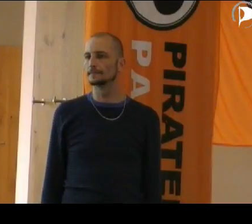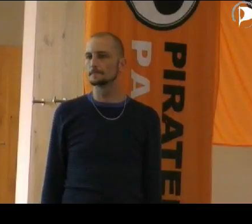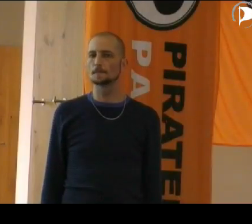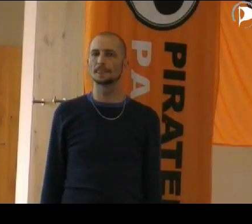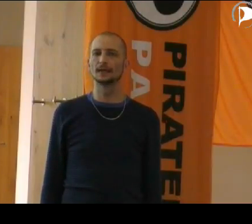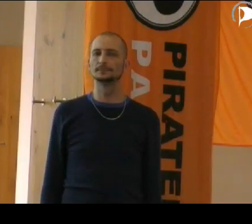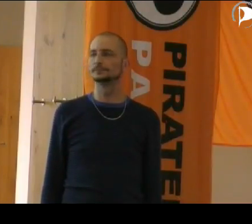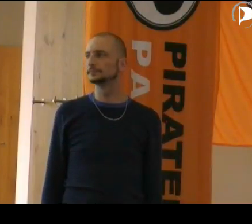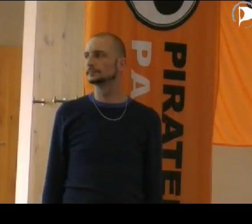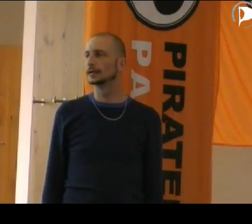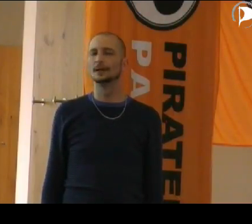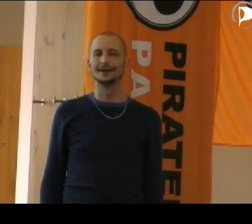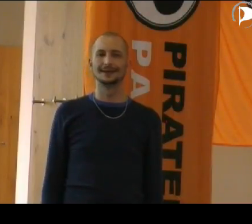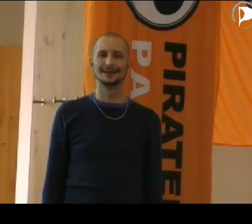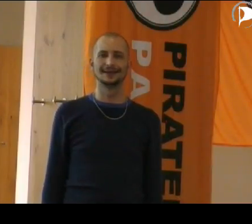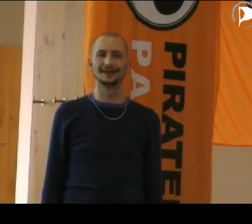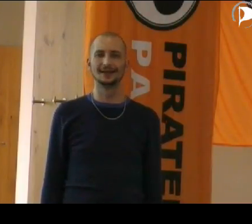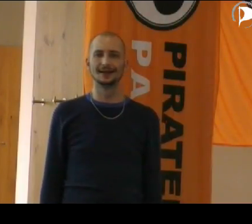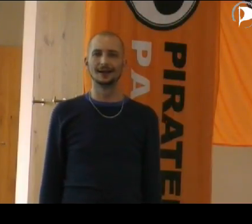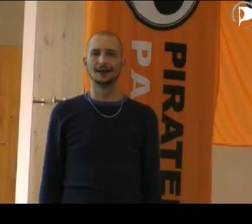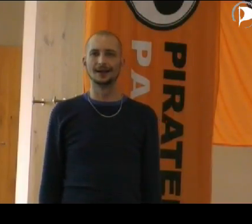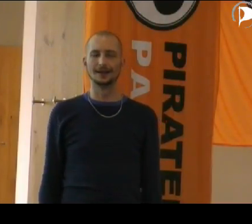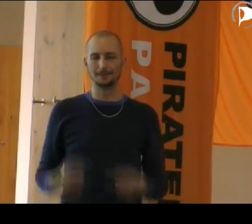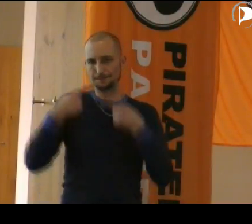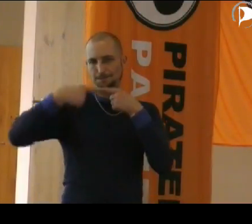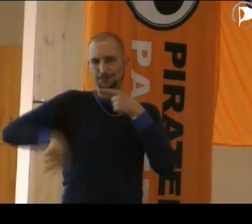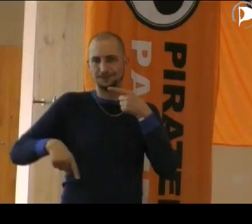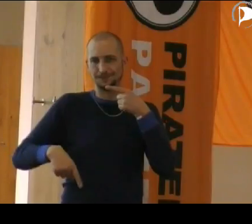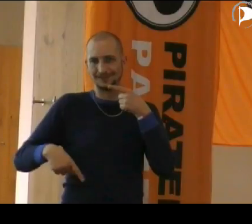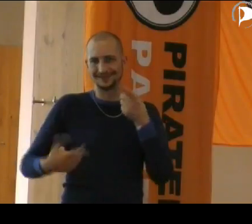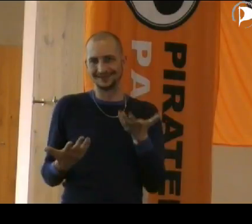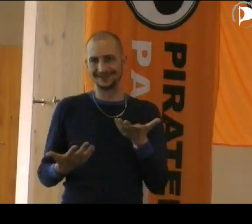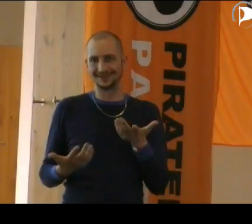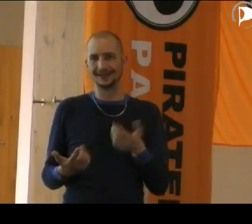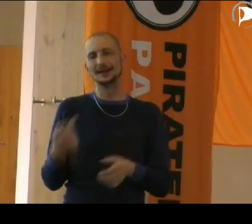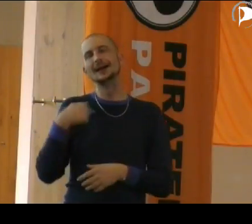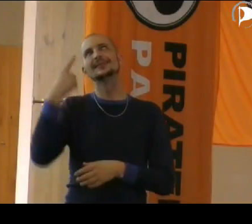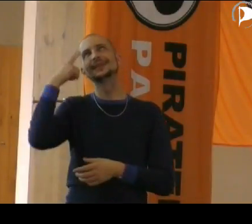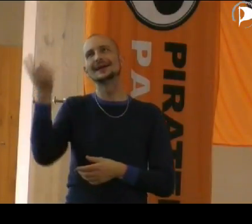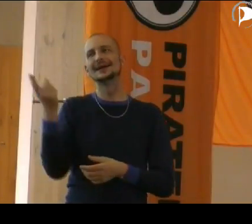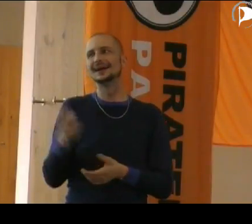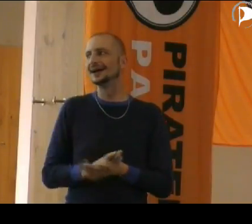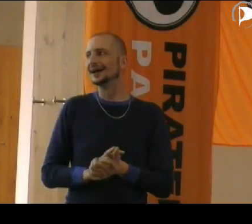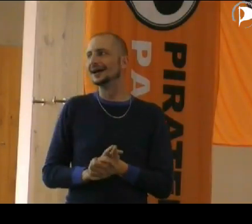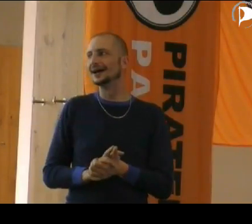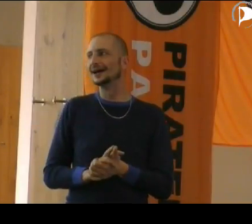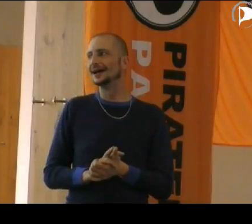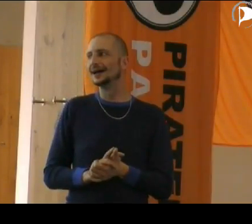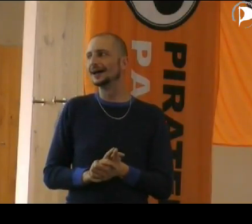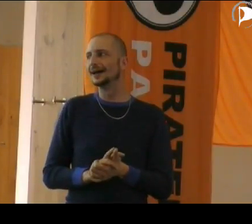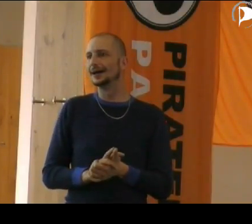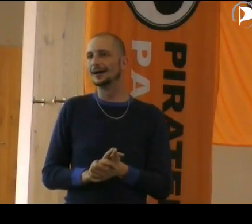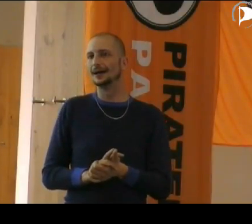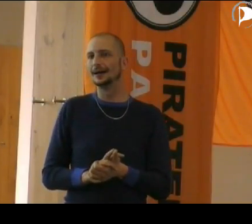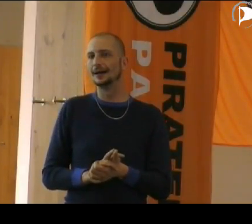er hat mir gesagt dem falschen fuß erwischt muss ich sagen haben ja ich denke mir mal nach ich